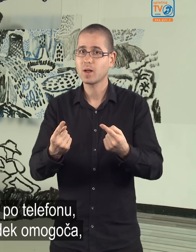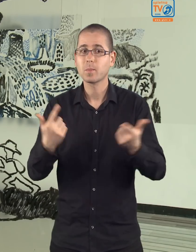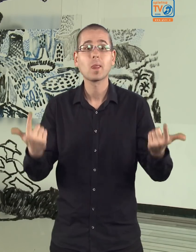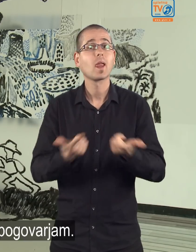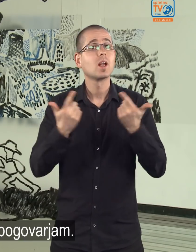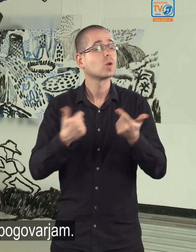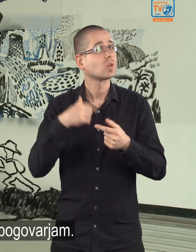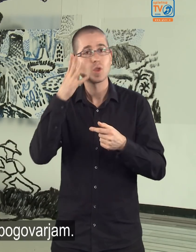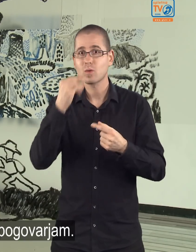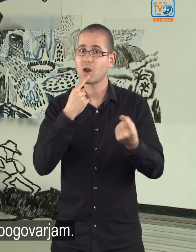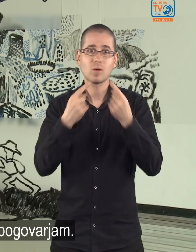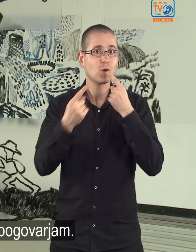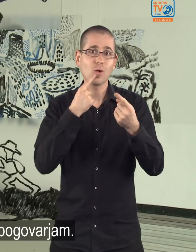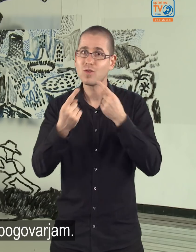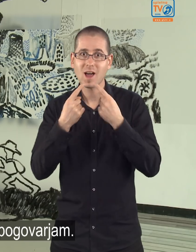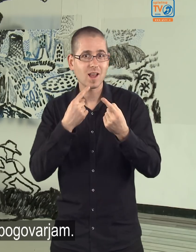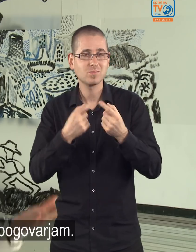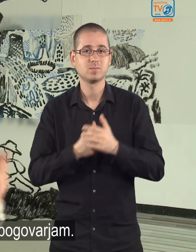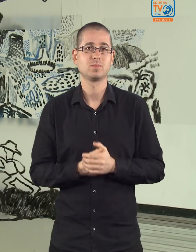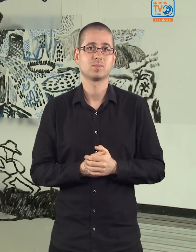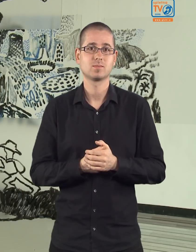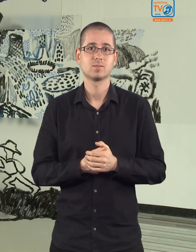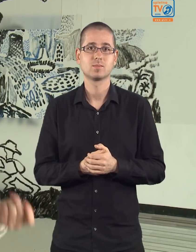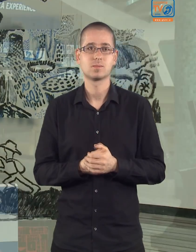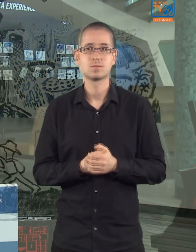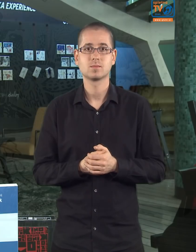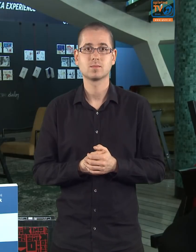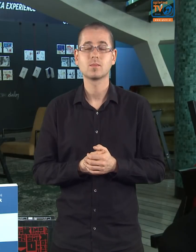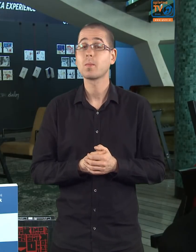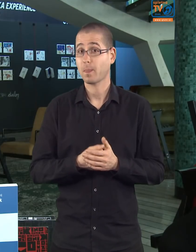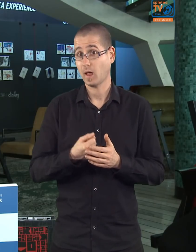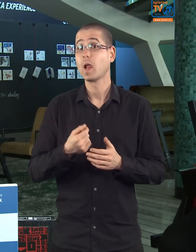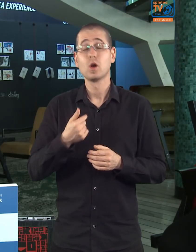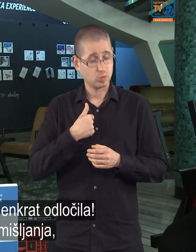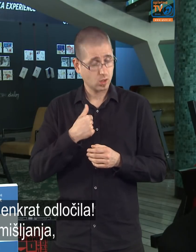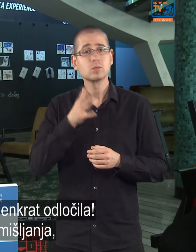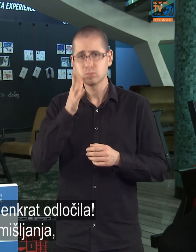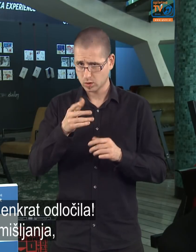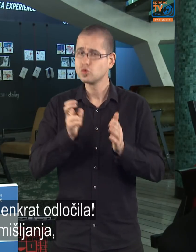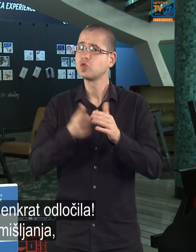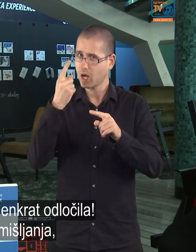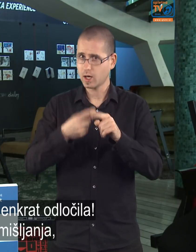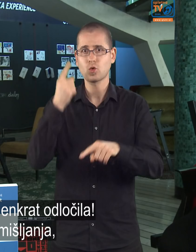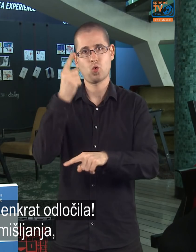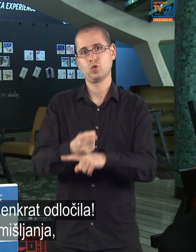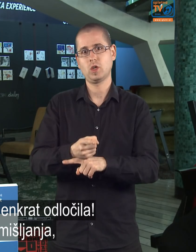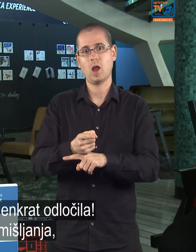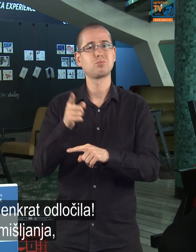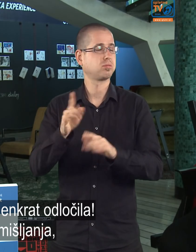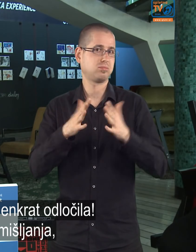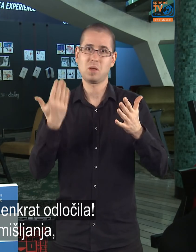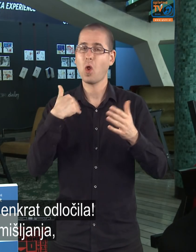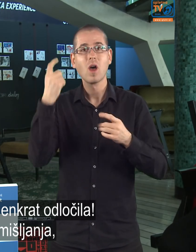vsadek to omogoča. Lahko se normalno pogovarjam. Ja, jaz bi se absolutno še enkrat odločila. Se sploh ni